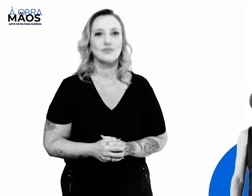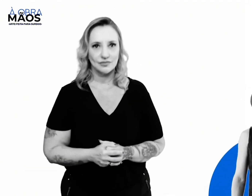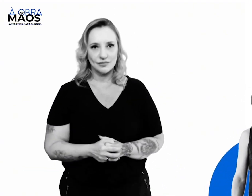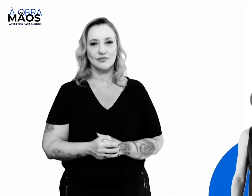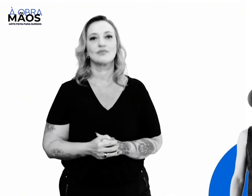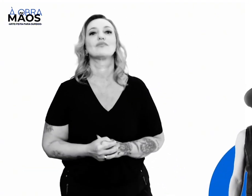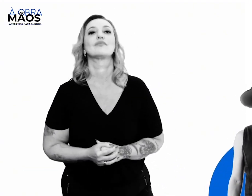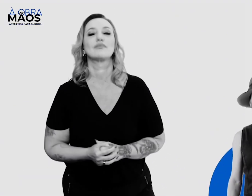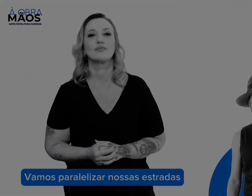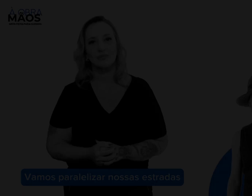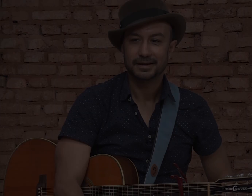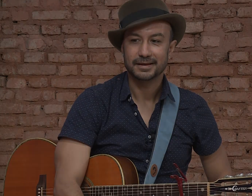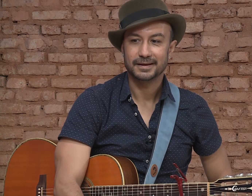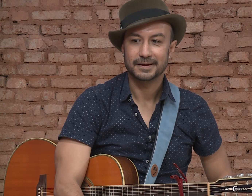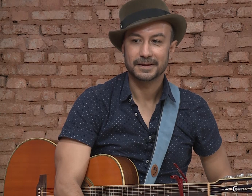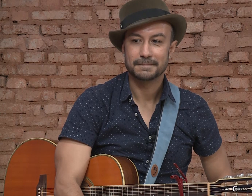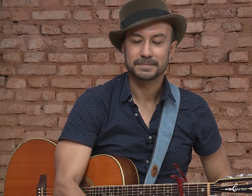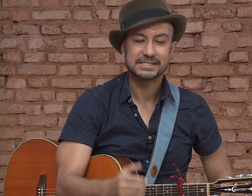Que a gente sempre tenha